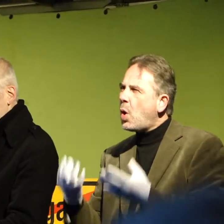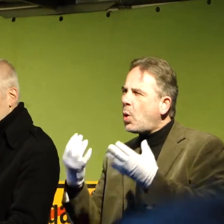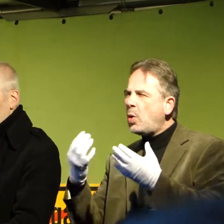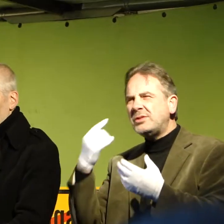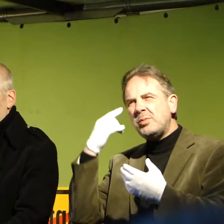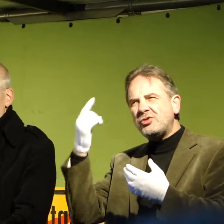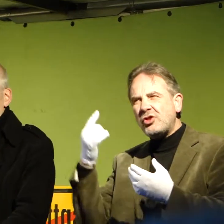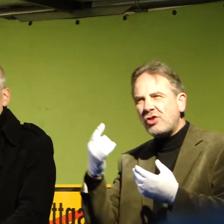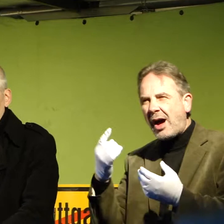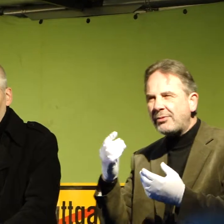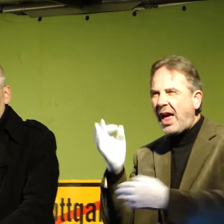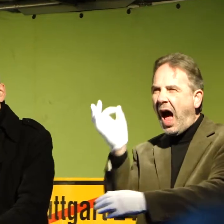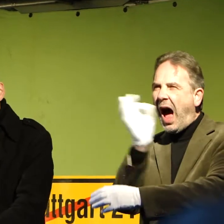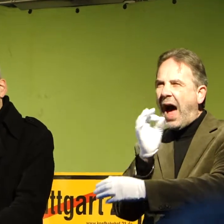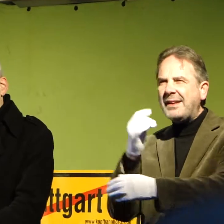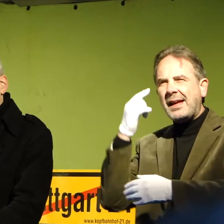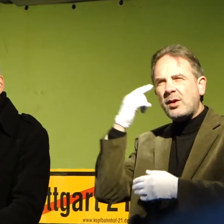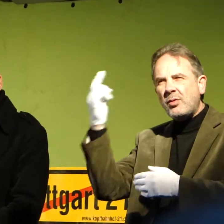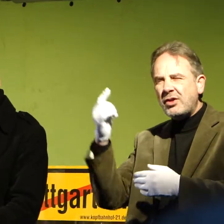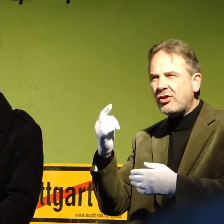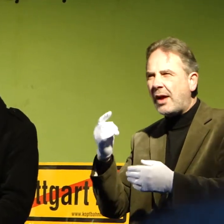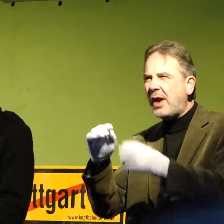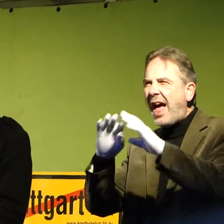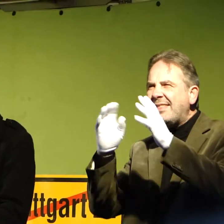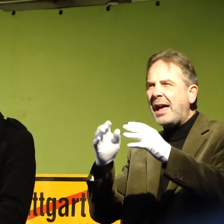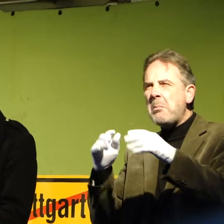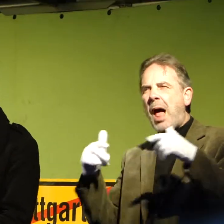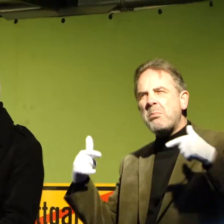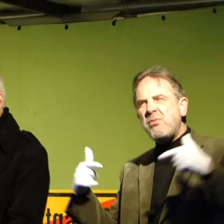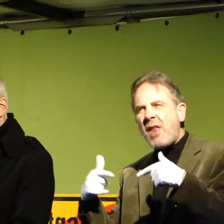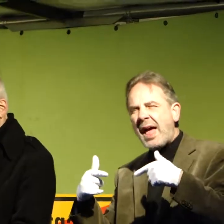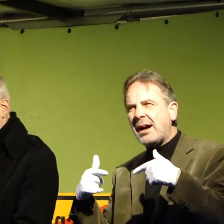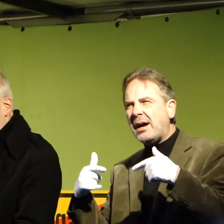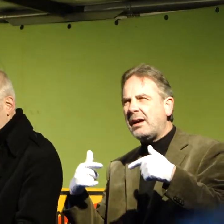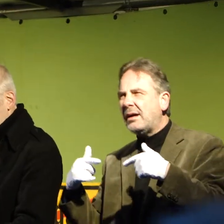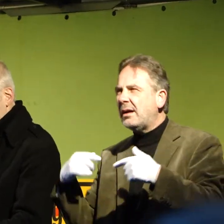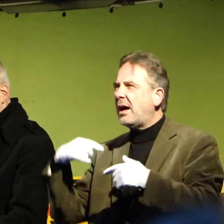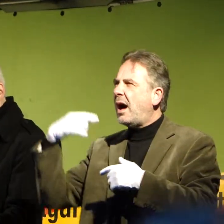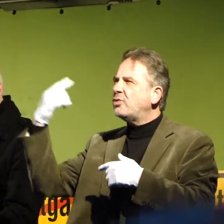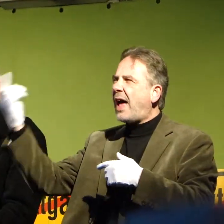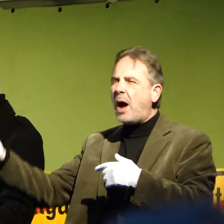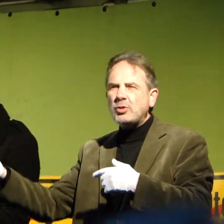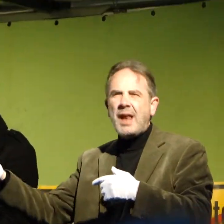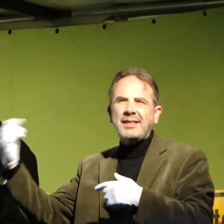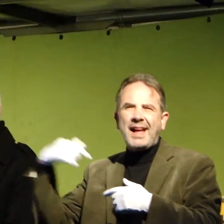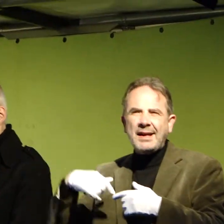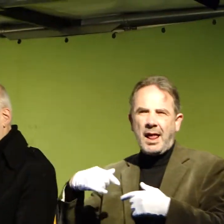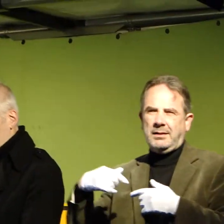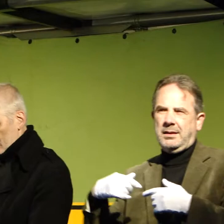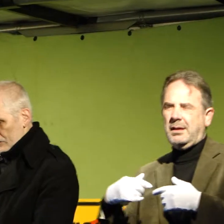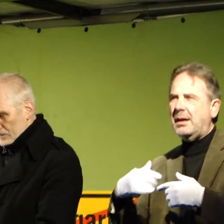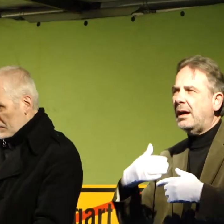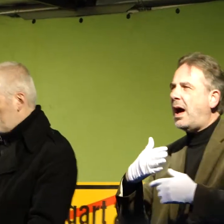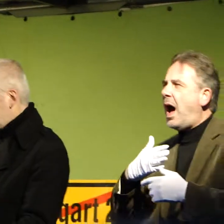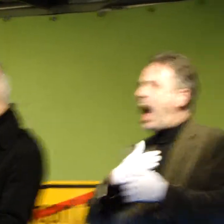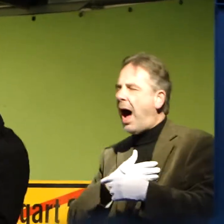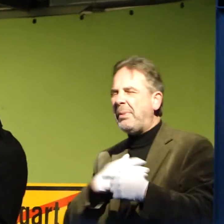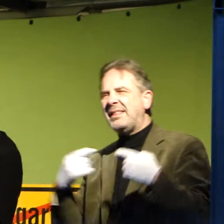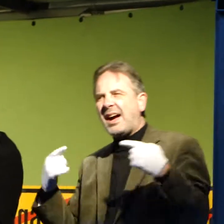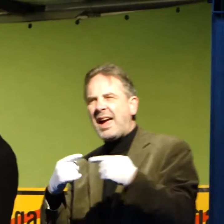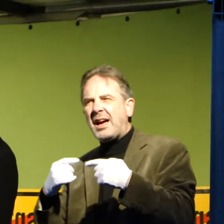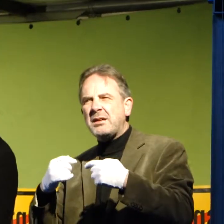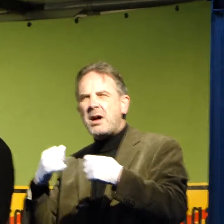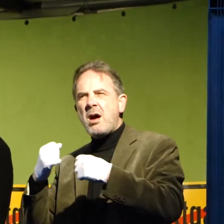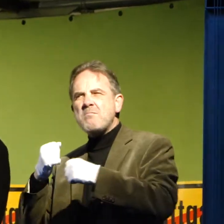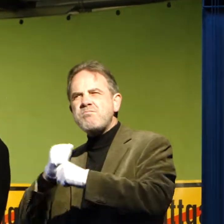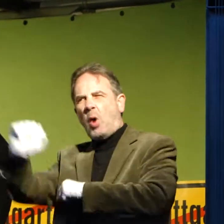Architekturhistoriker, Denkmalpfleger aus dem In- und Ausland, die besten Vertreter ihres Faches, haben dagegen öffentlich